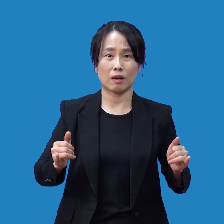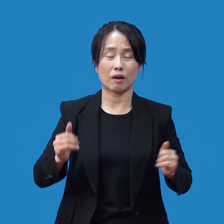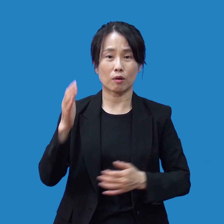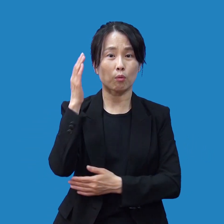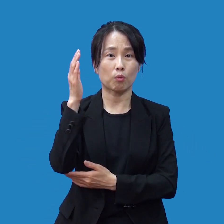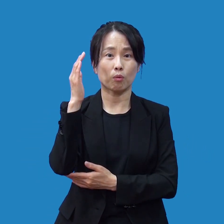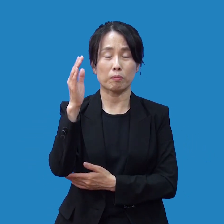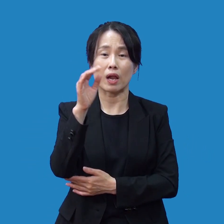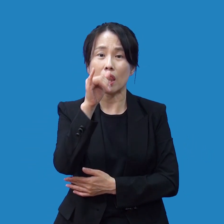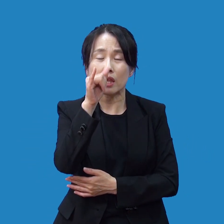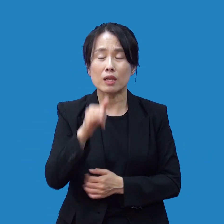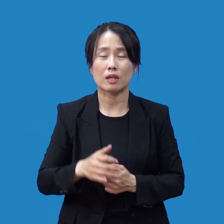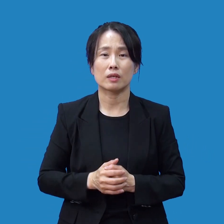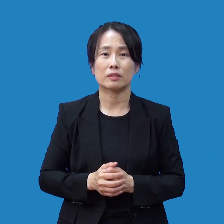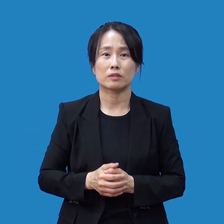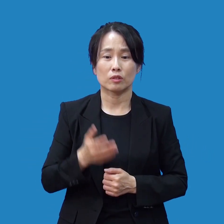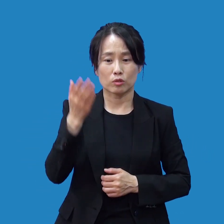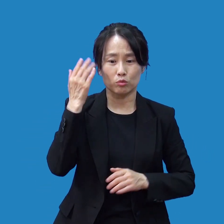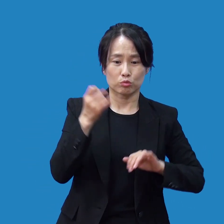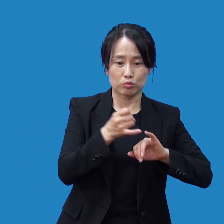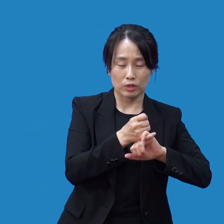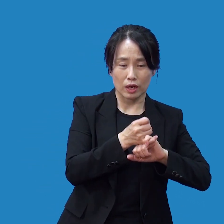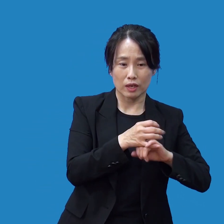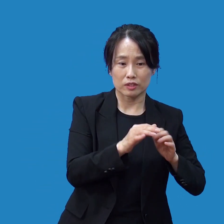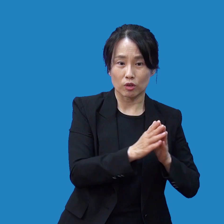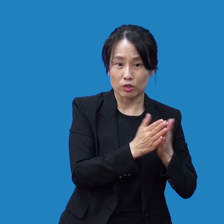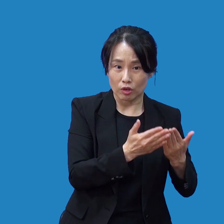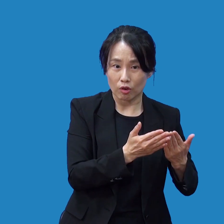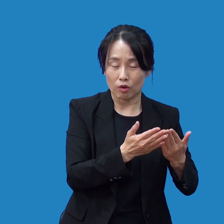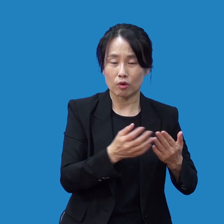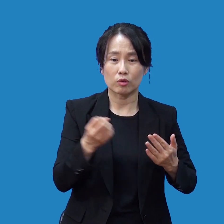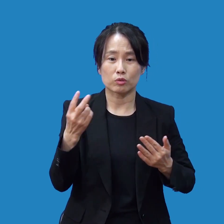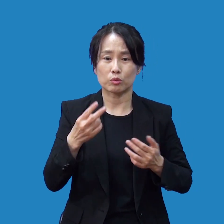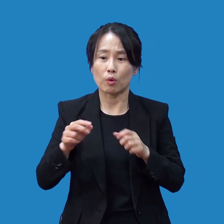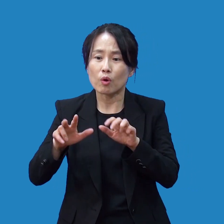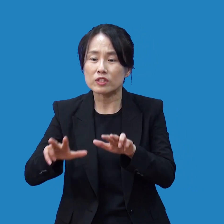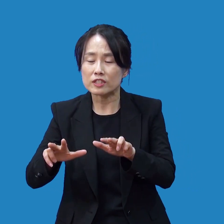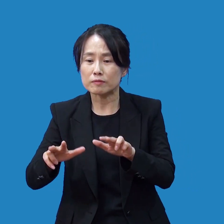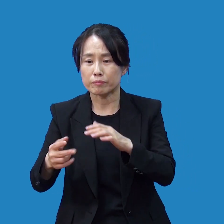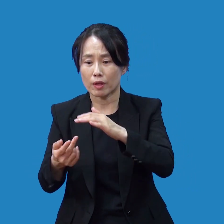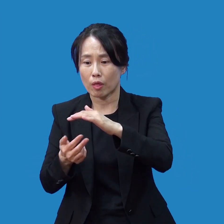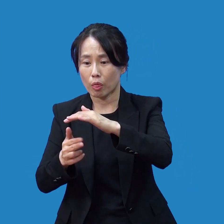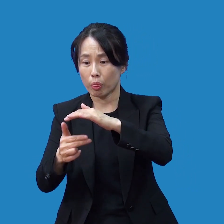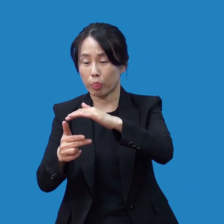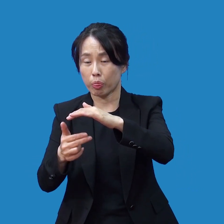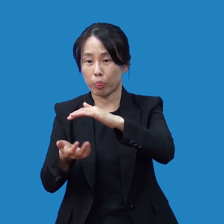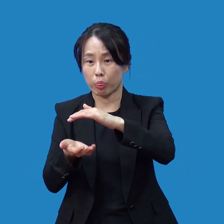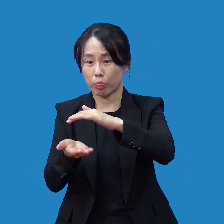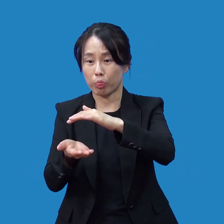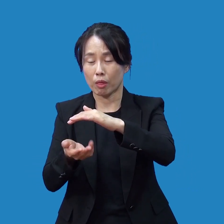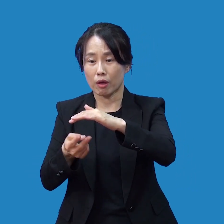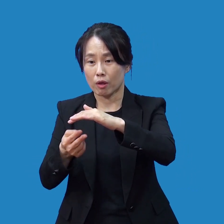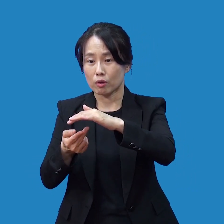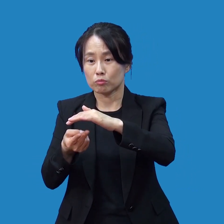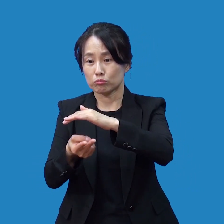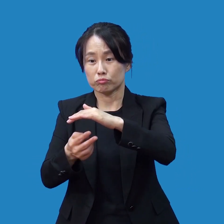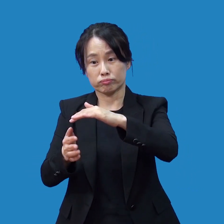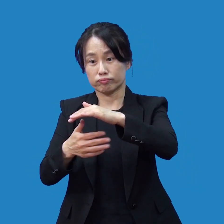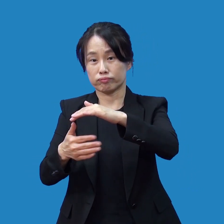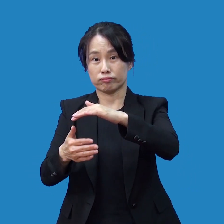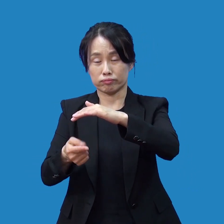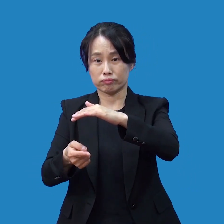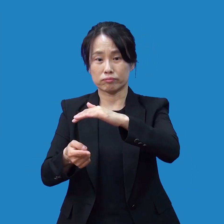지금 이 구약 성경의 증거 그리고 현실 속에서 있는 빈 무덤이 일치해서 주님의